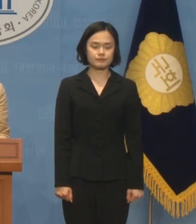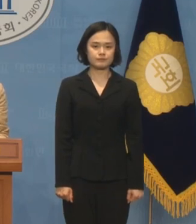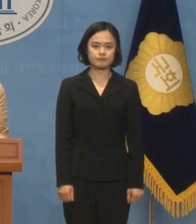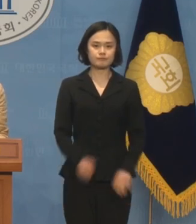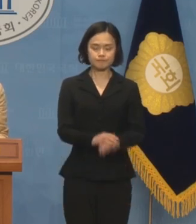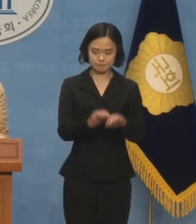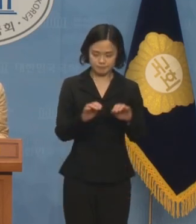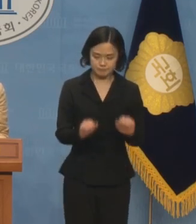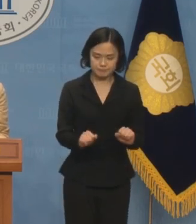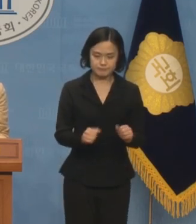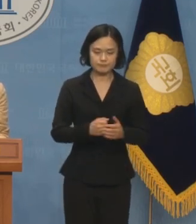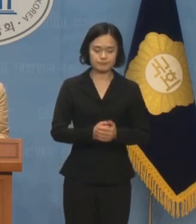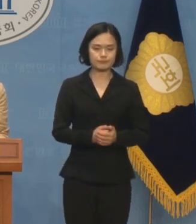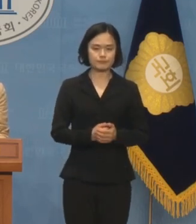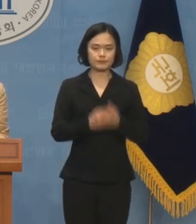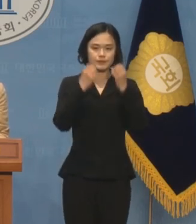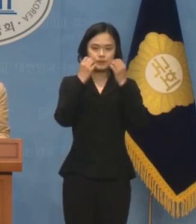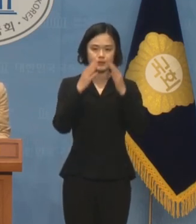안녕하십니까